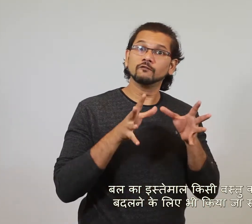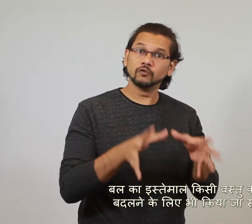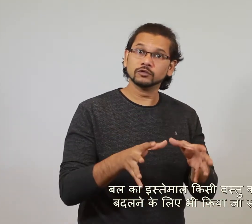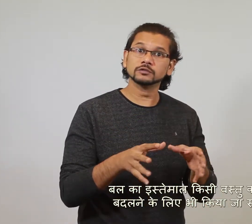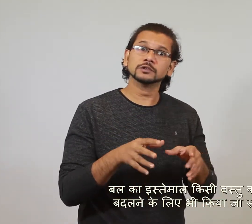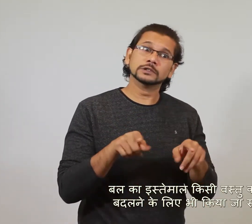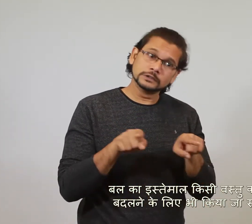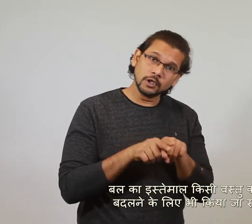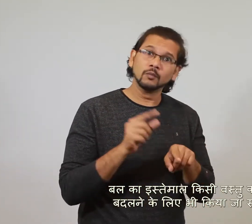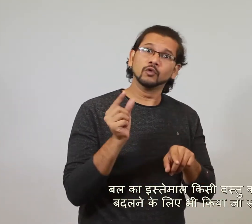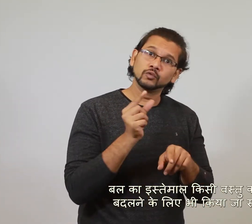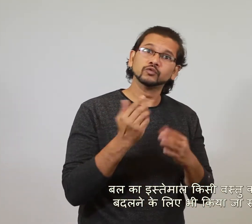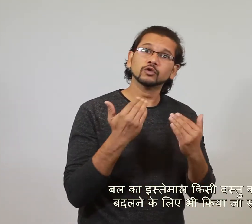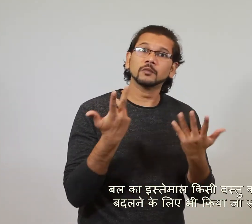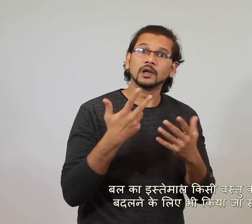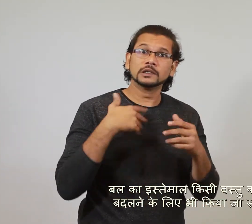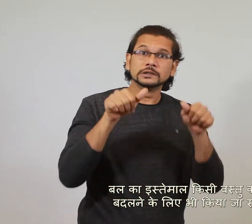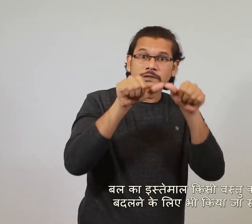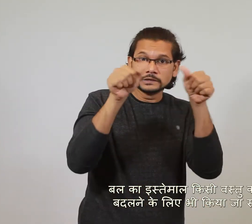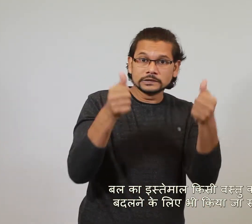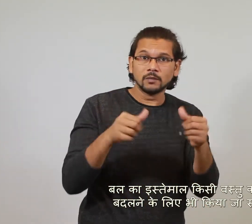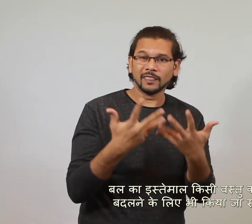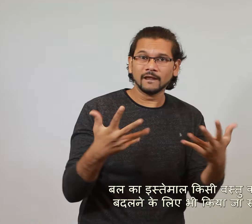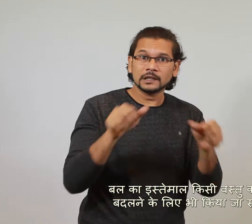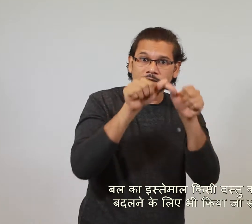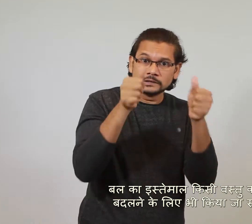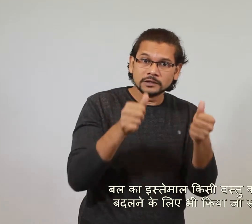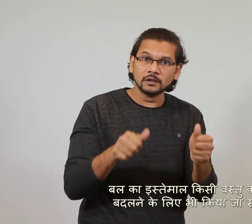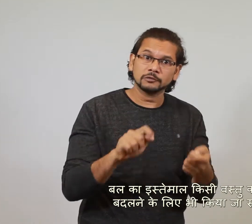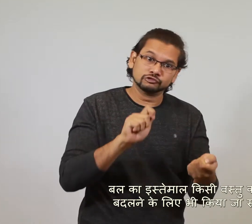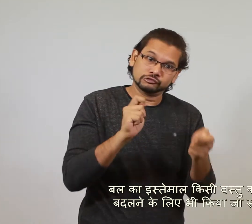बल का इस्तमाल किसी वस्तु का आकार बदलने के लिए भी किया जा सकता है